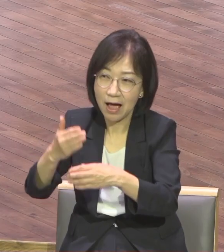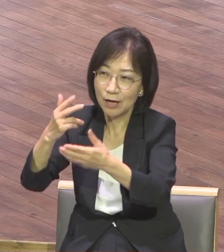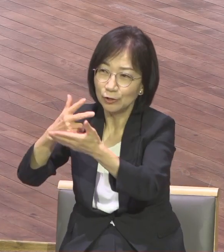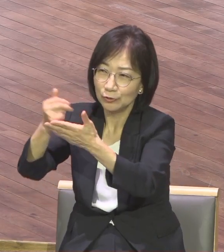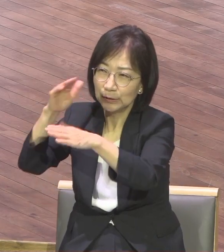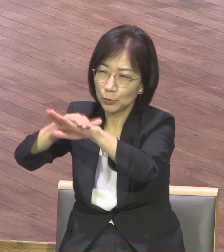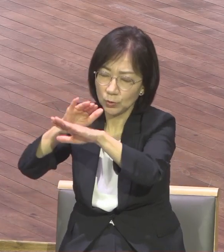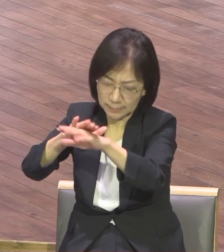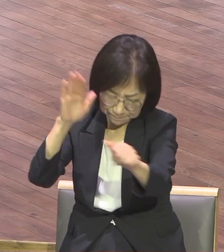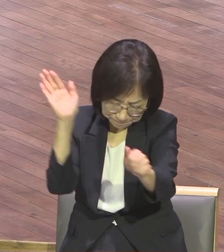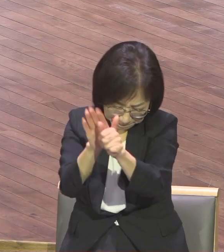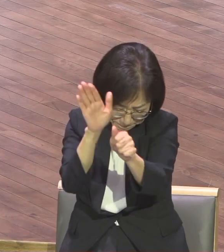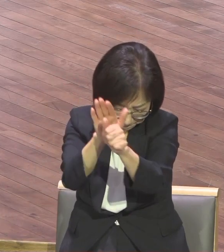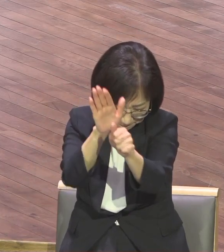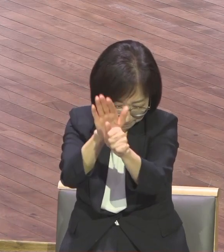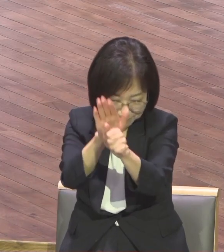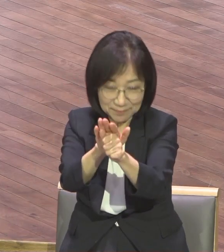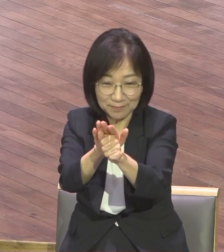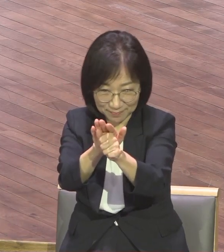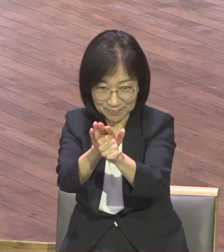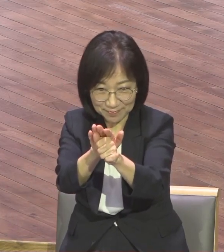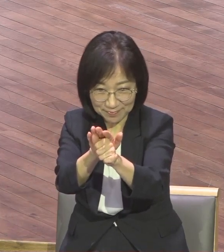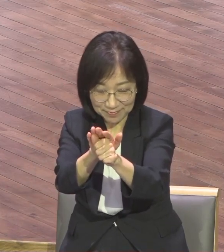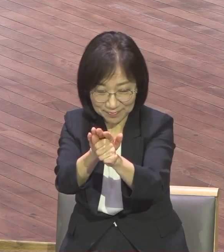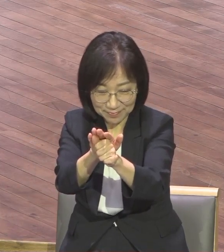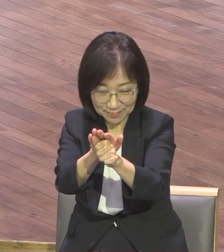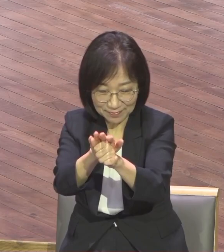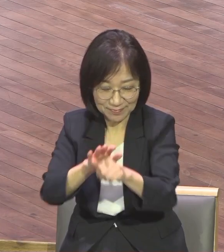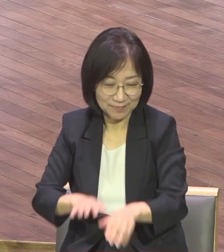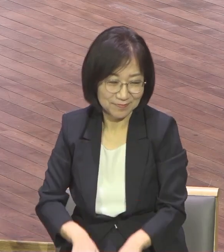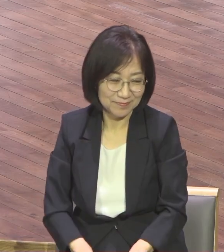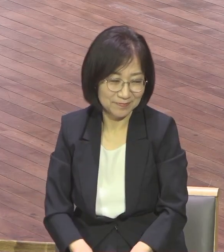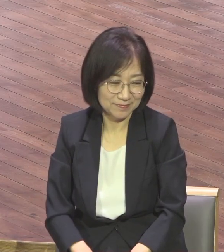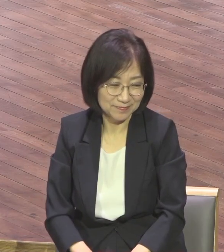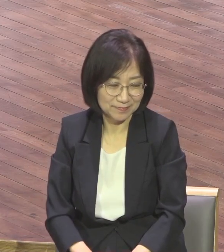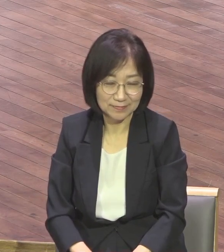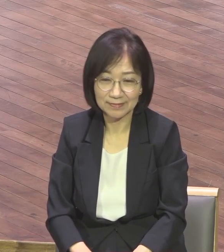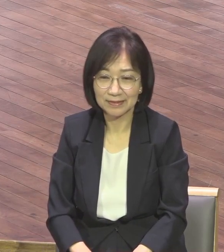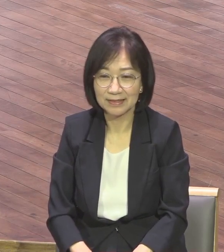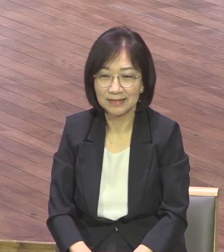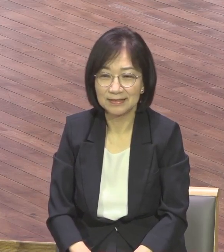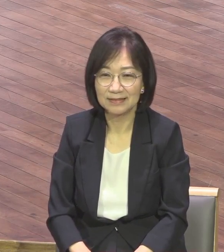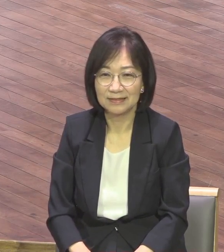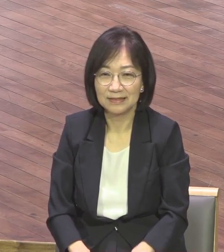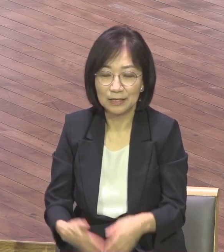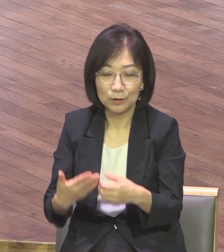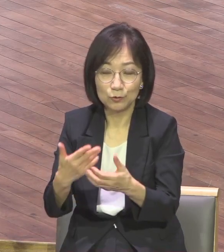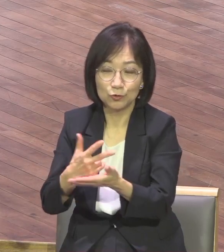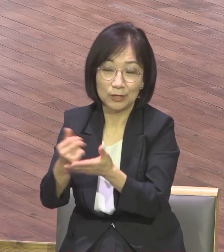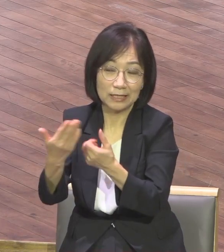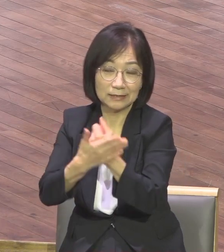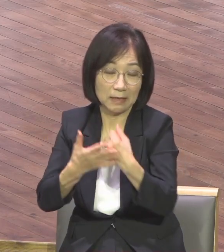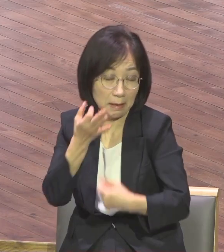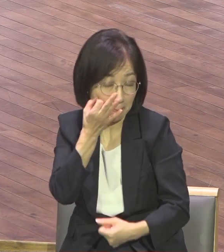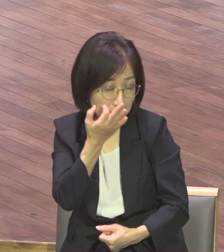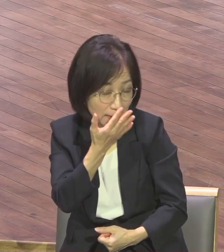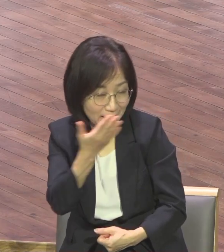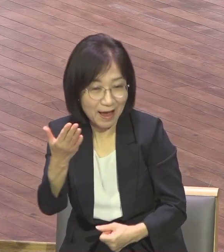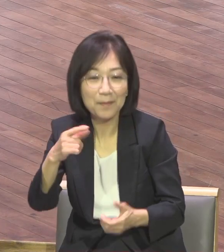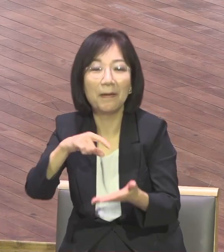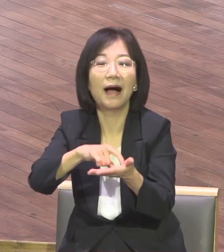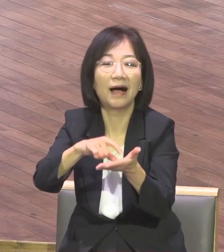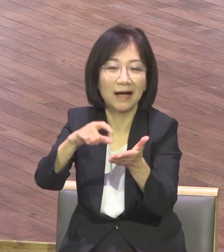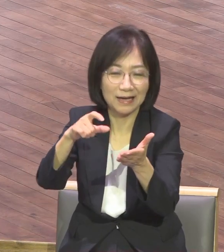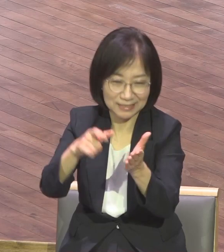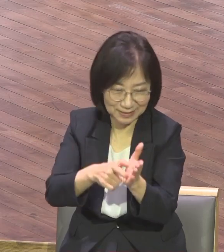세밀하게 간섭하죠. 야, 주의 은혜가 보여. 은혜가 보입니까? 그 정도로 증거가 나타나죠. 그러니